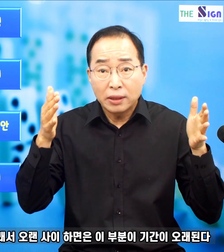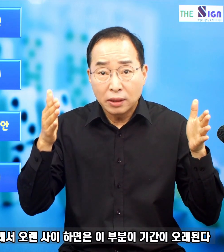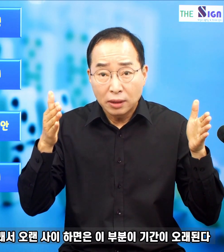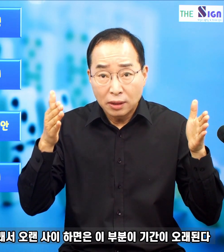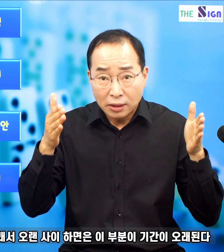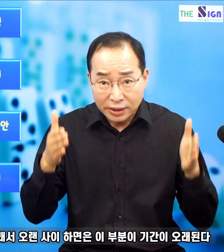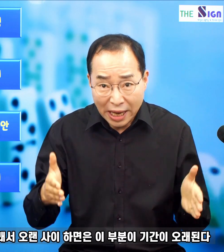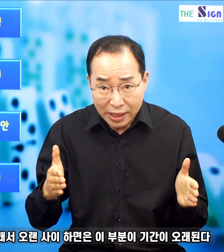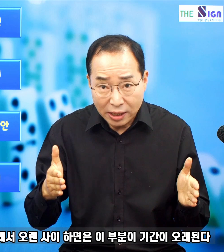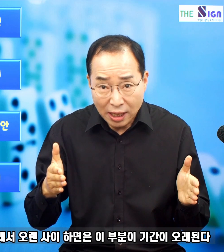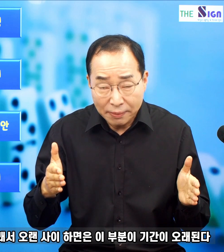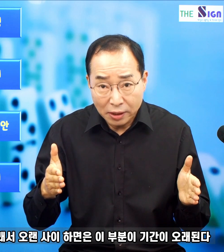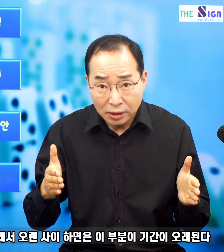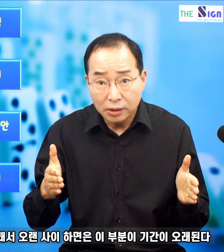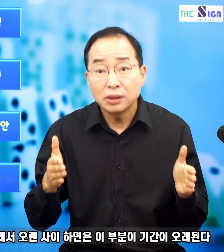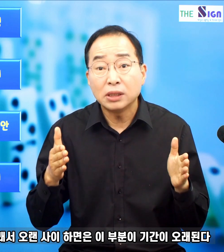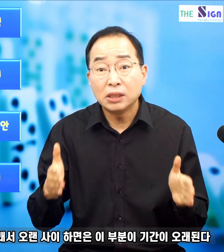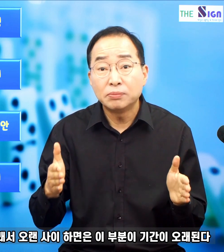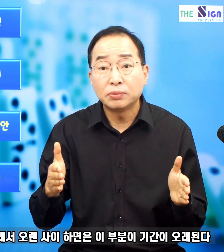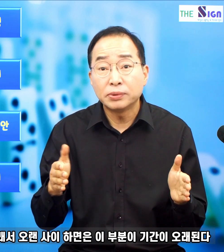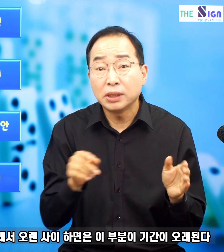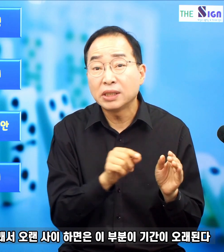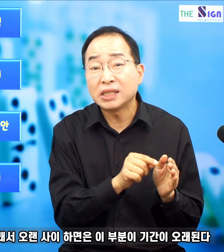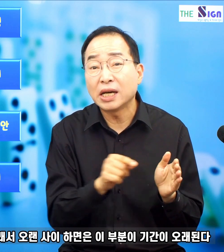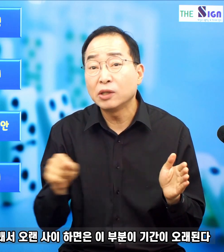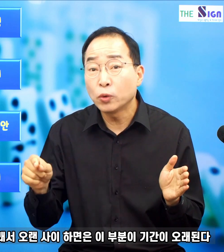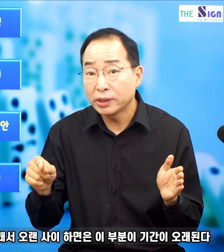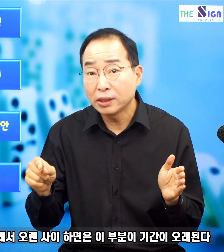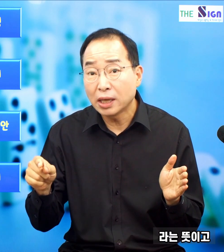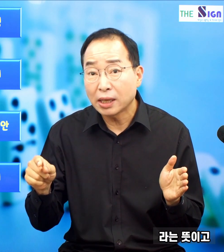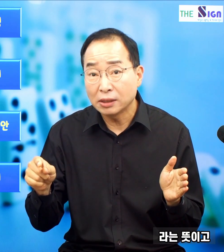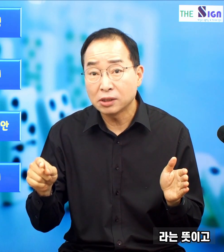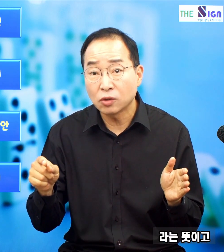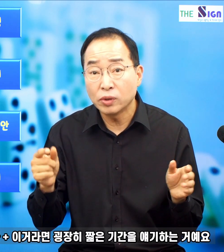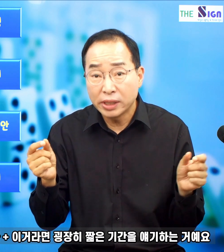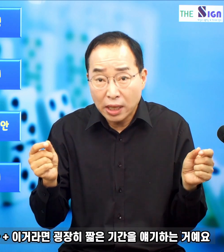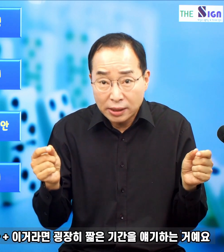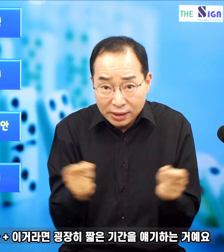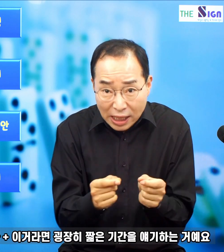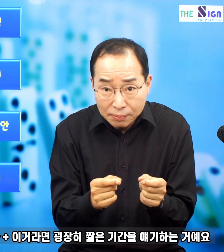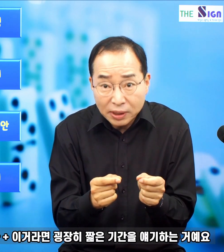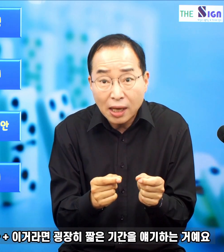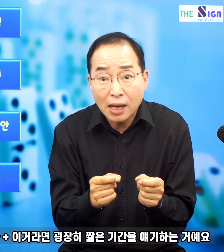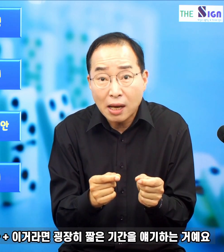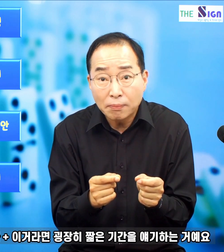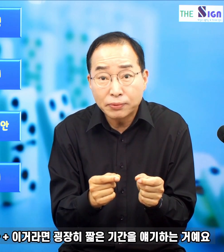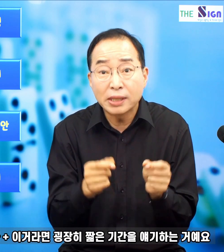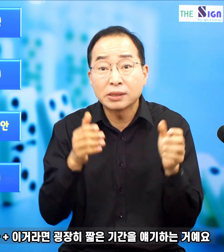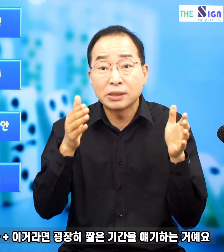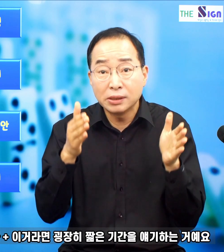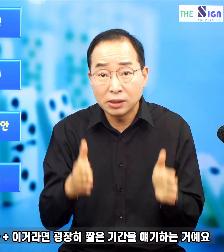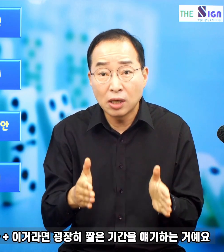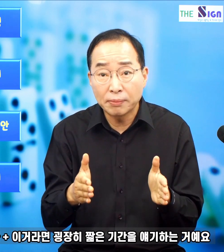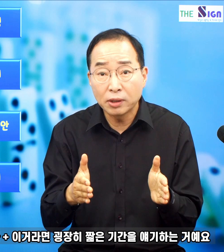오랜 사이 하면은 이 부분이 기간이 오래된다 라는 뜻이고, 이게 짧다 플러스 이거 하면